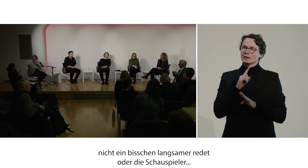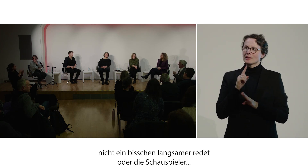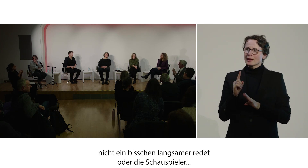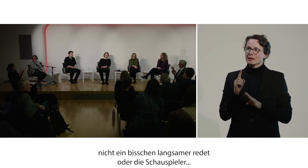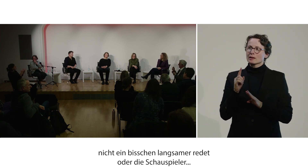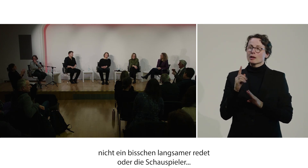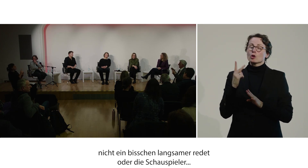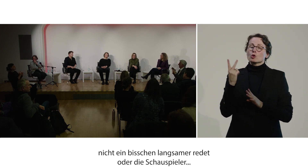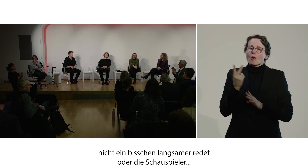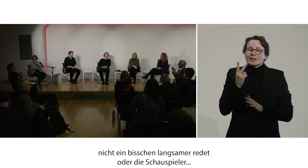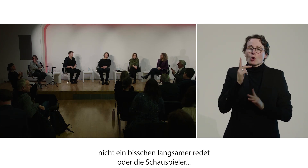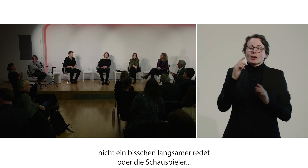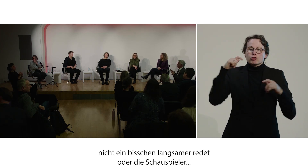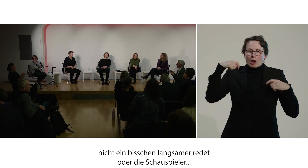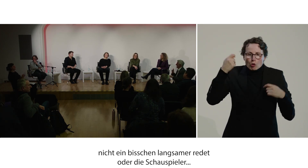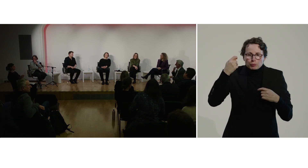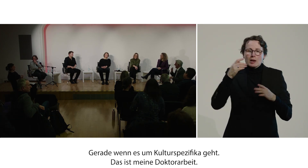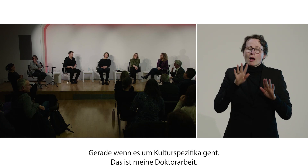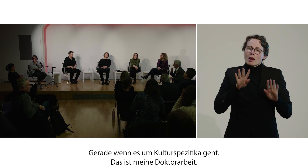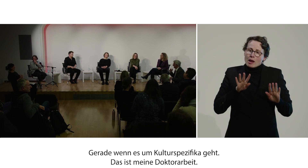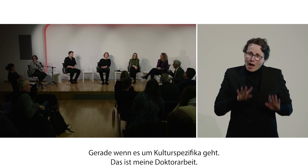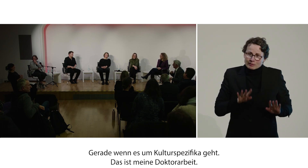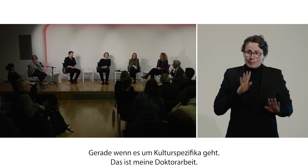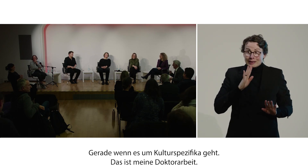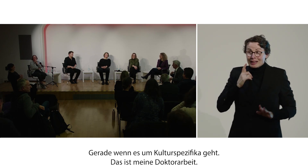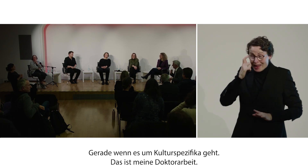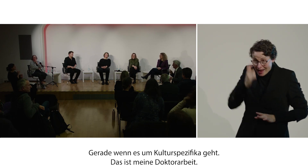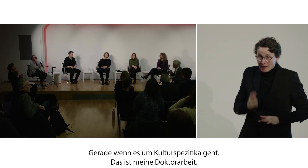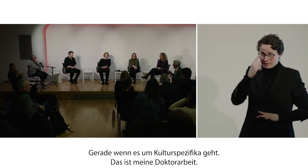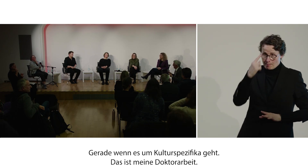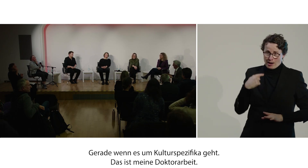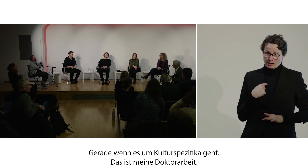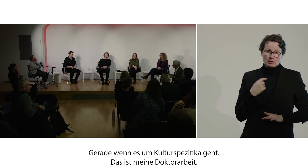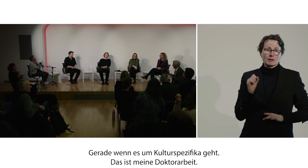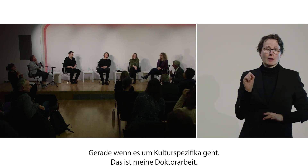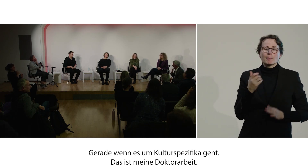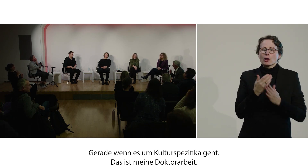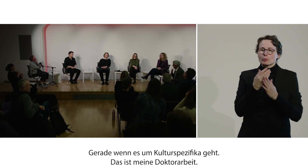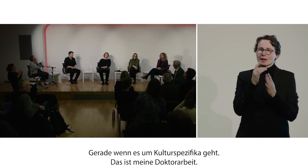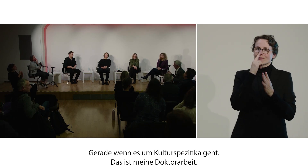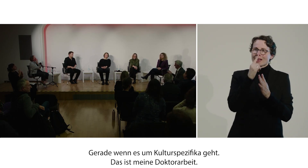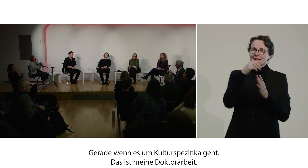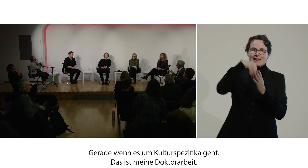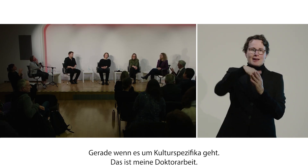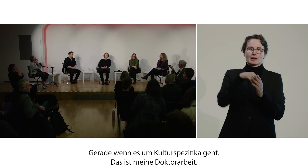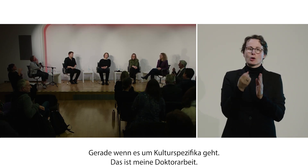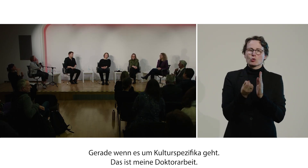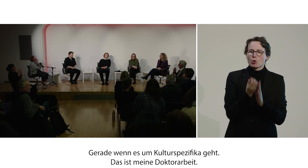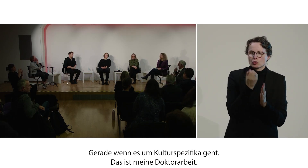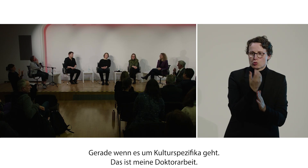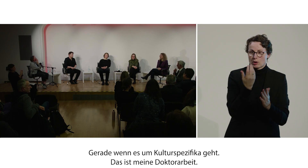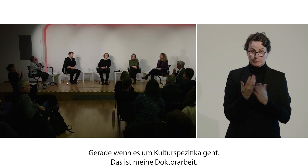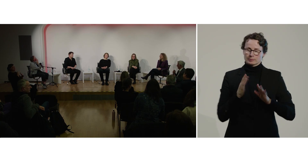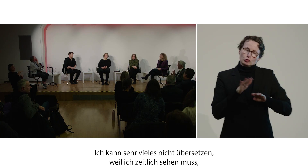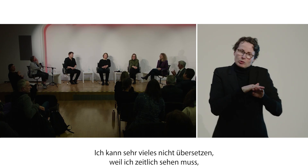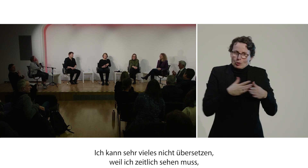redet. Oder zum Beispiel die Schauspieler, ich meine es wirklich ernst, also gerade zum Beispiel, wenn es um Kulturspezifika geht. Und da, das ist zum Beispiel meine